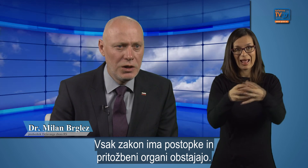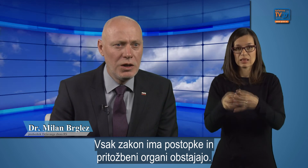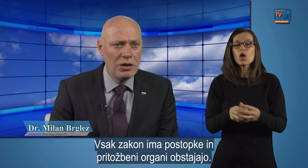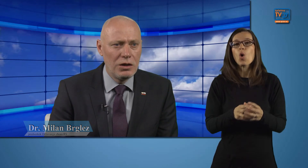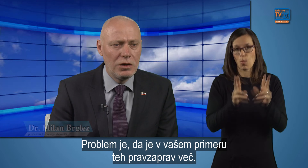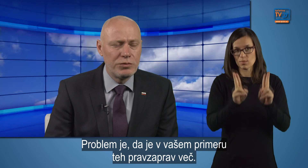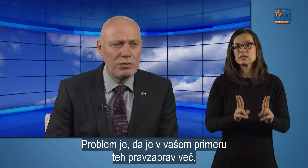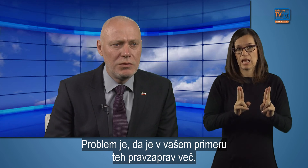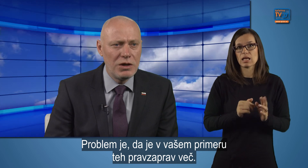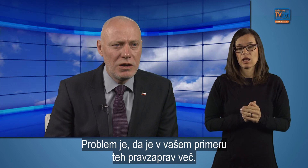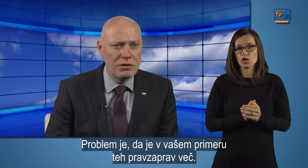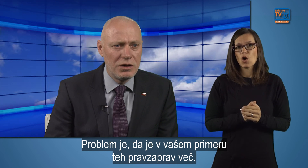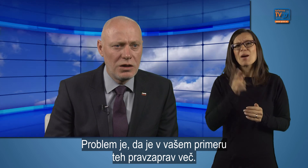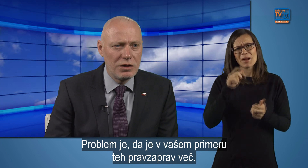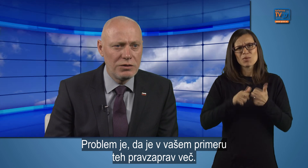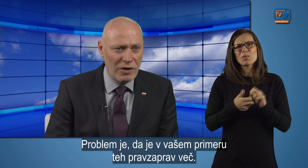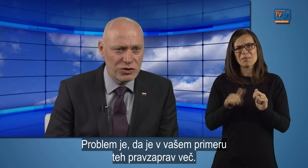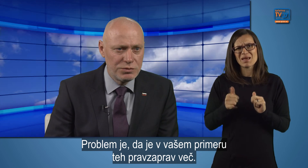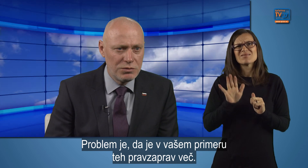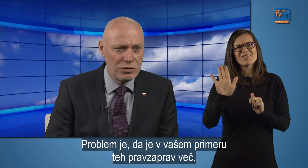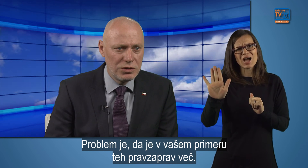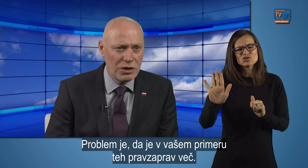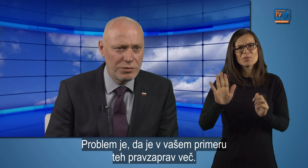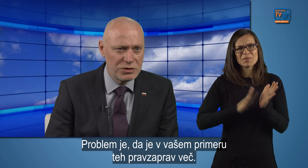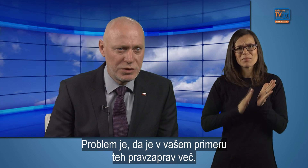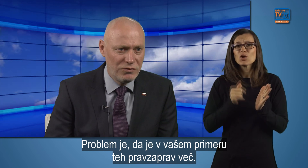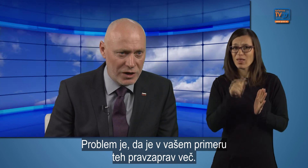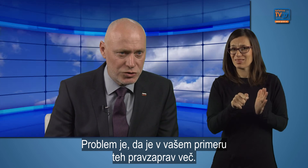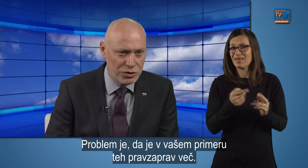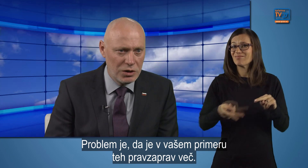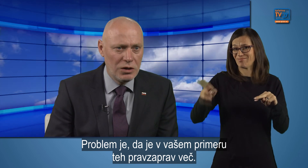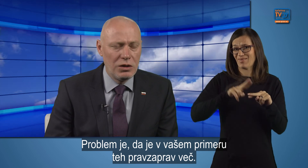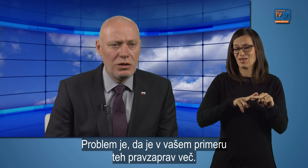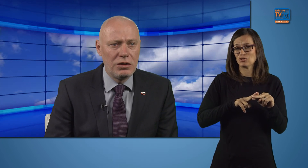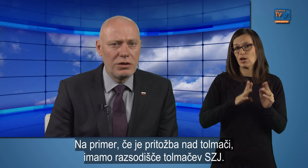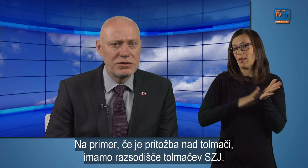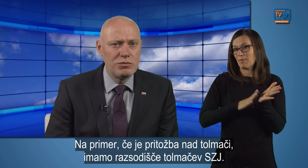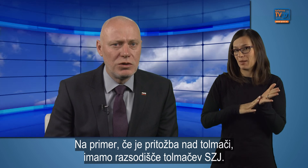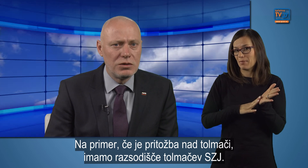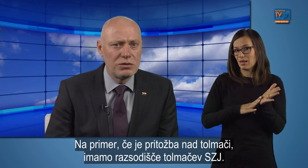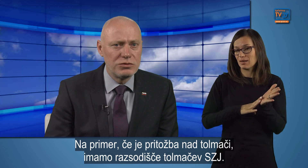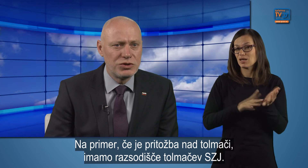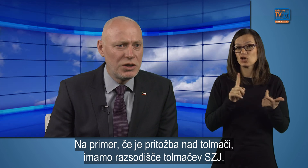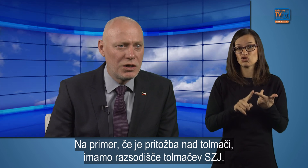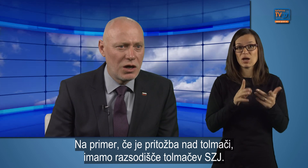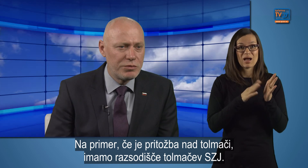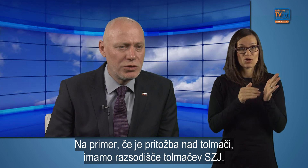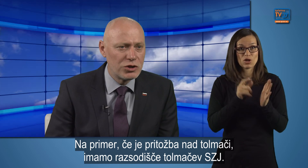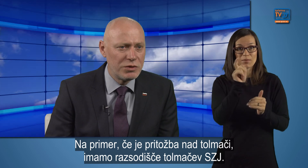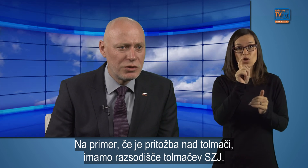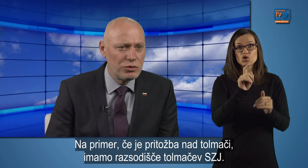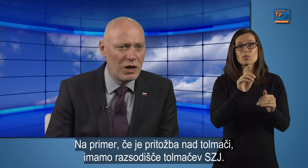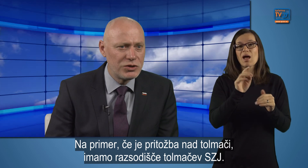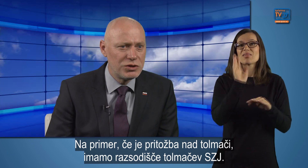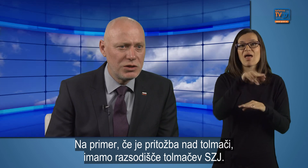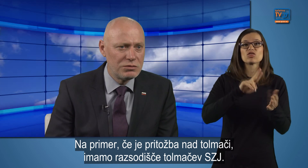obstajajo. Problem je, da je v vašem primeru teh pravzaprav več. Recimo, če je kakšna